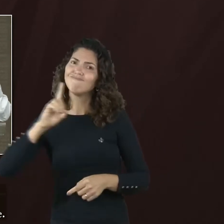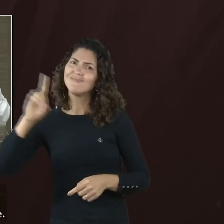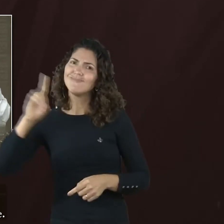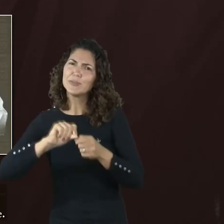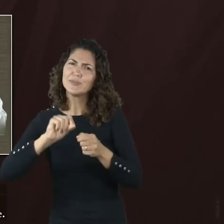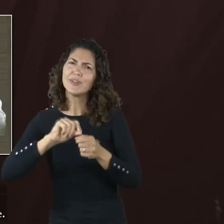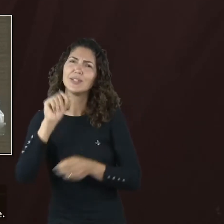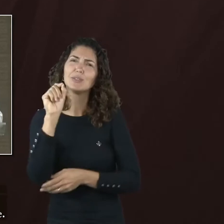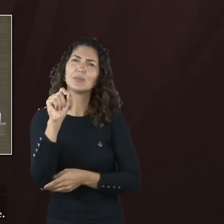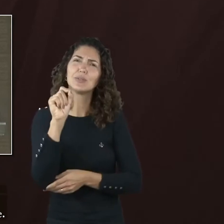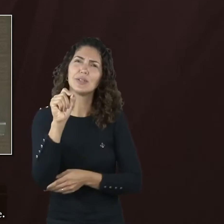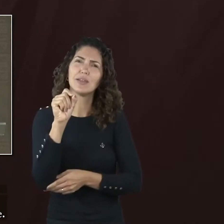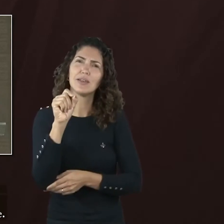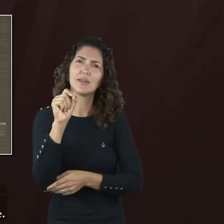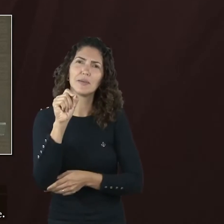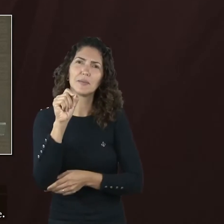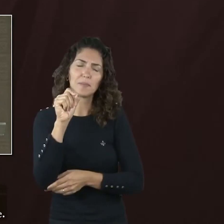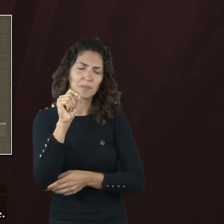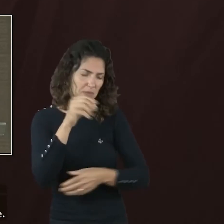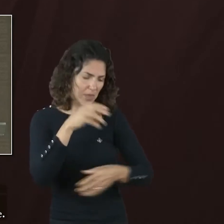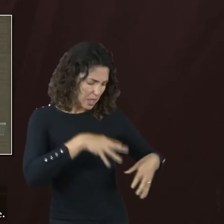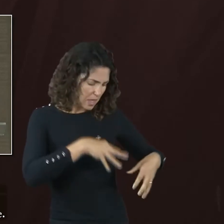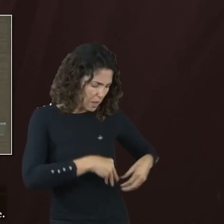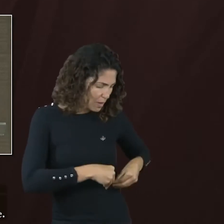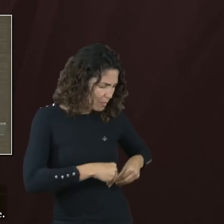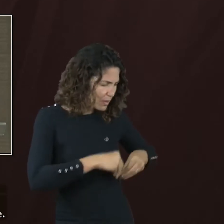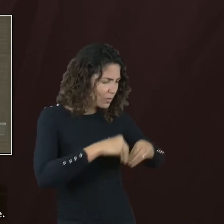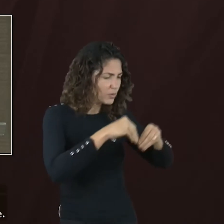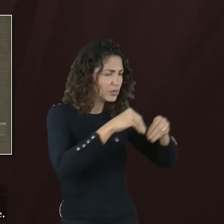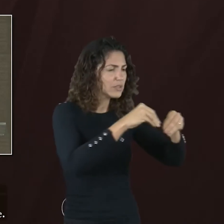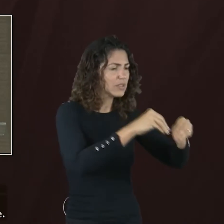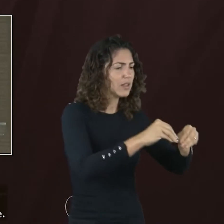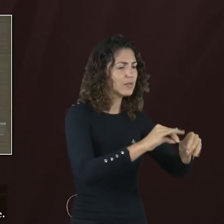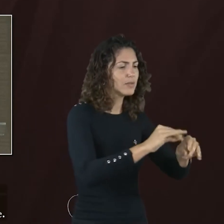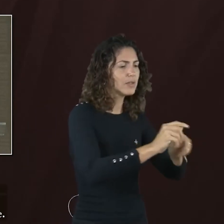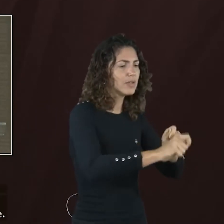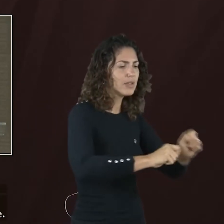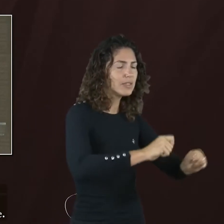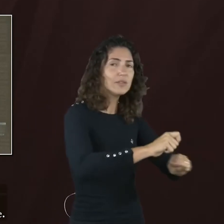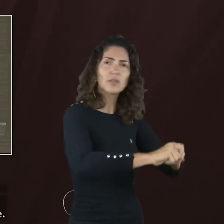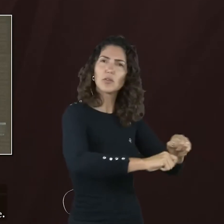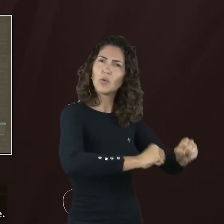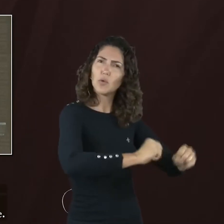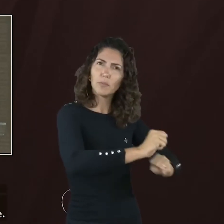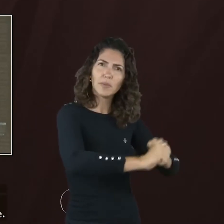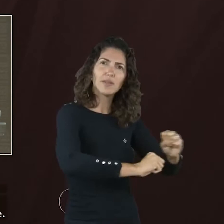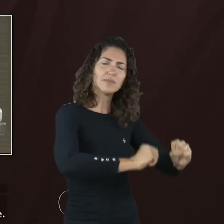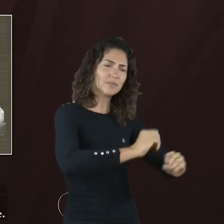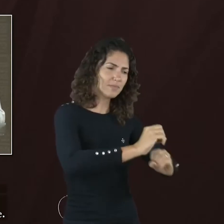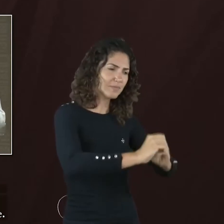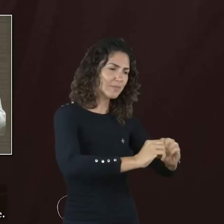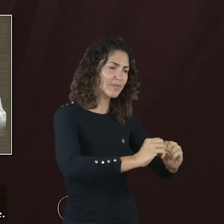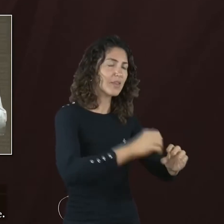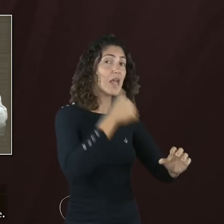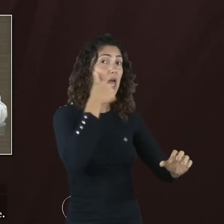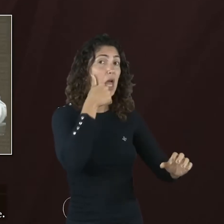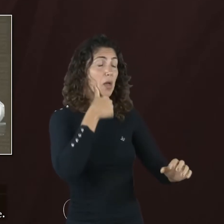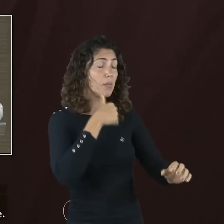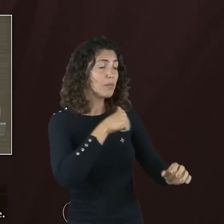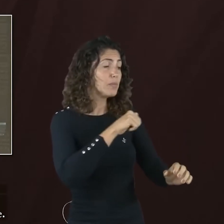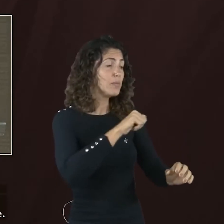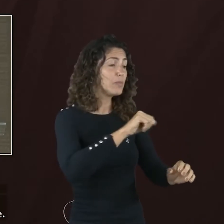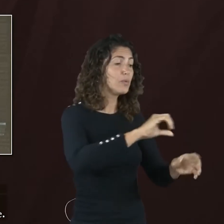transformou-a numa mulher, edificou-a numa mulher, e lhe a trouxe.